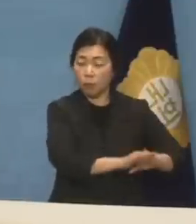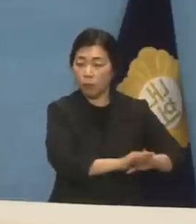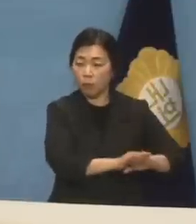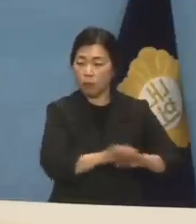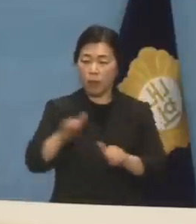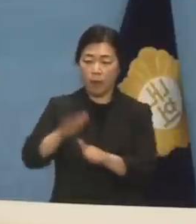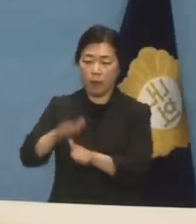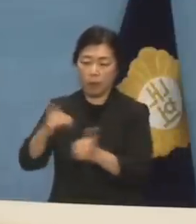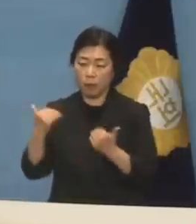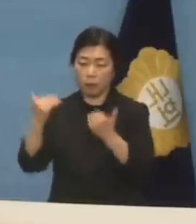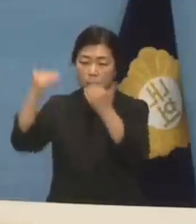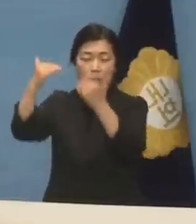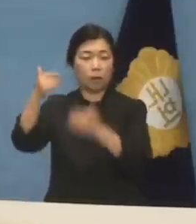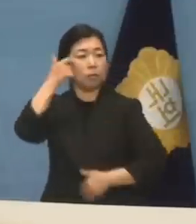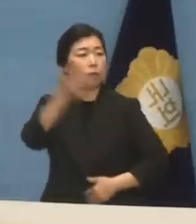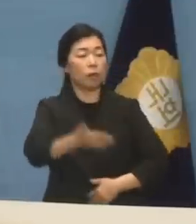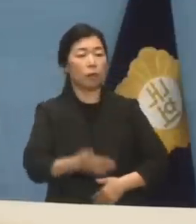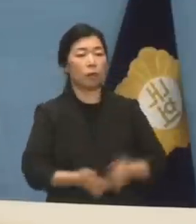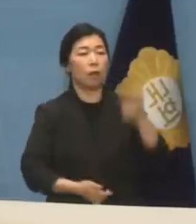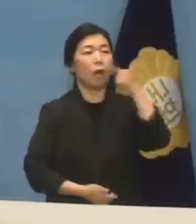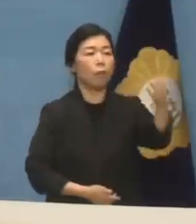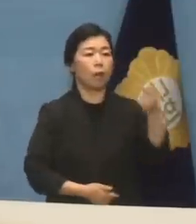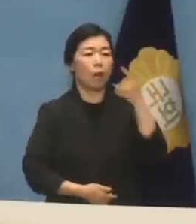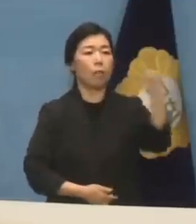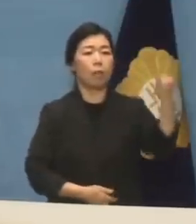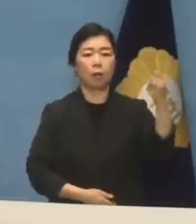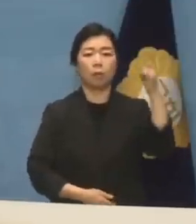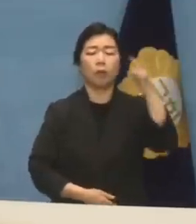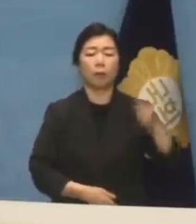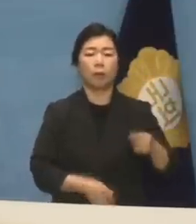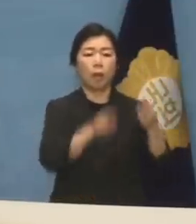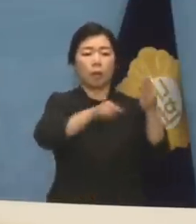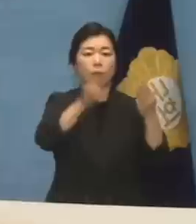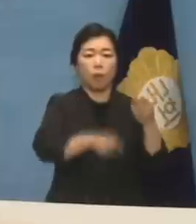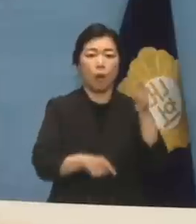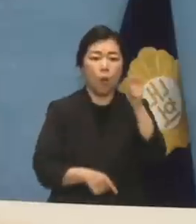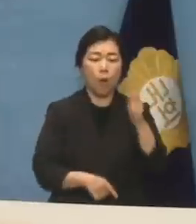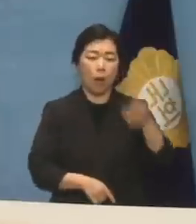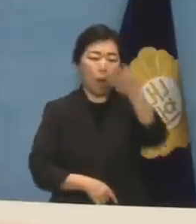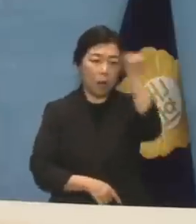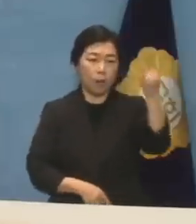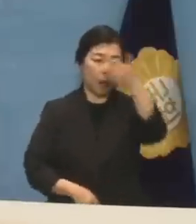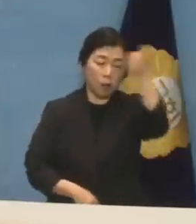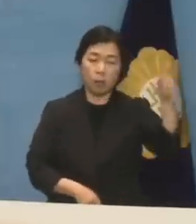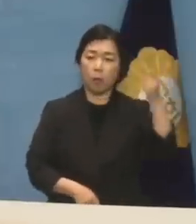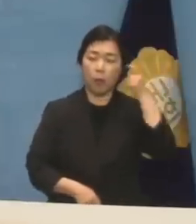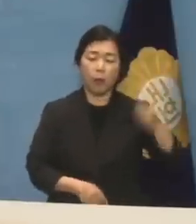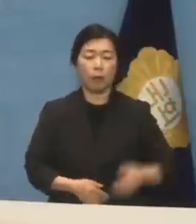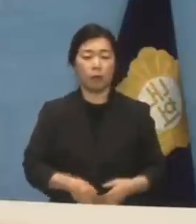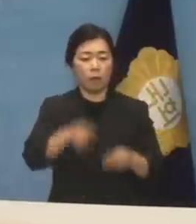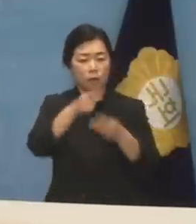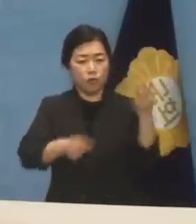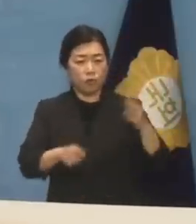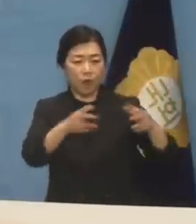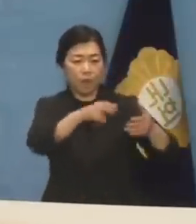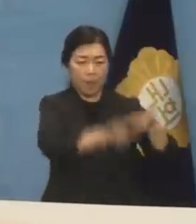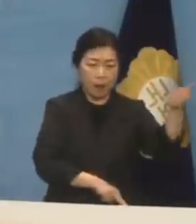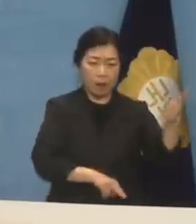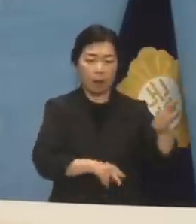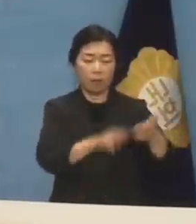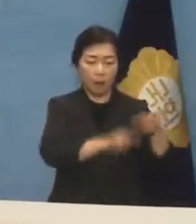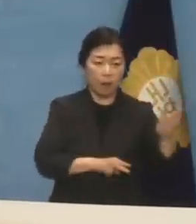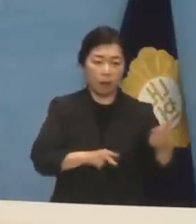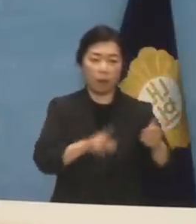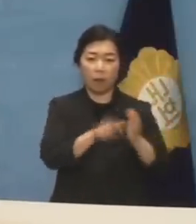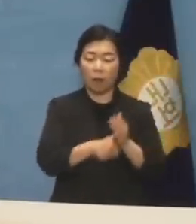분명 우리들한테 이렇게 물어볼 겁니다. 아빠, 엄마는, 삼촌, 고모는, 할머니, 할아버지는 윤석열이 나라 팔아먹으려고